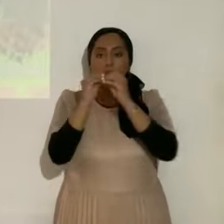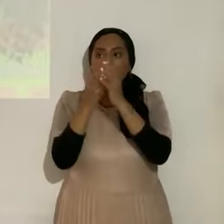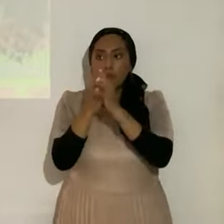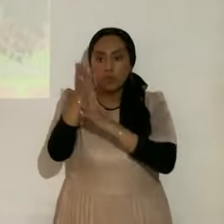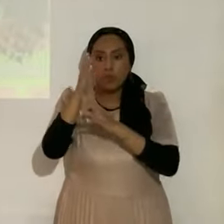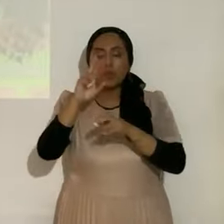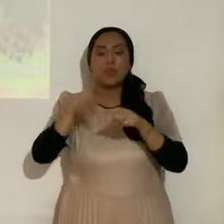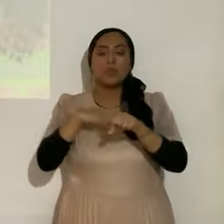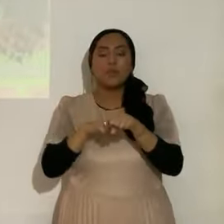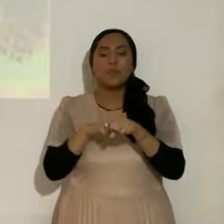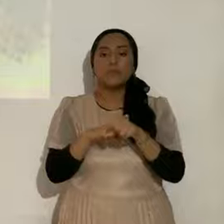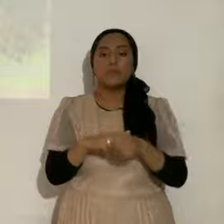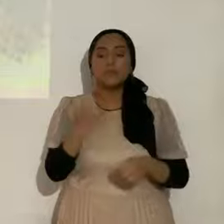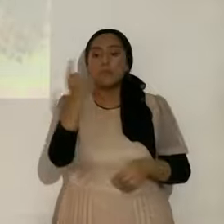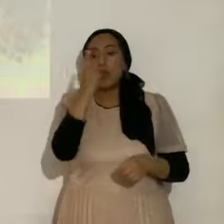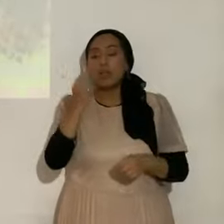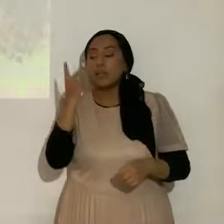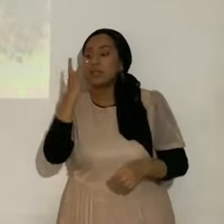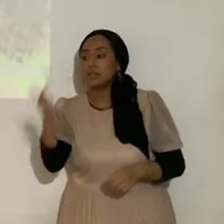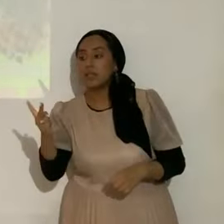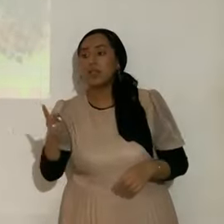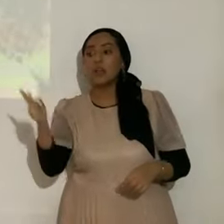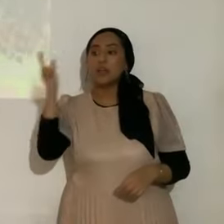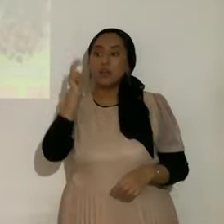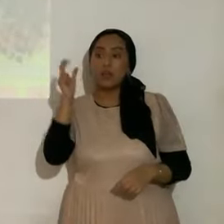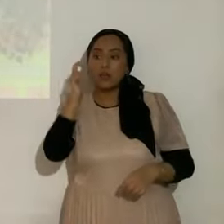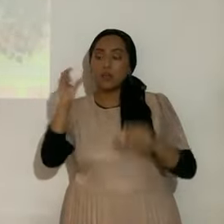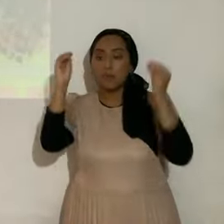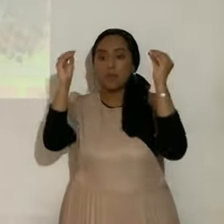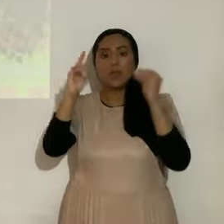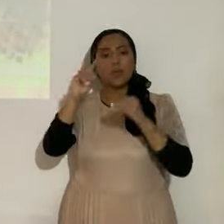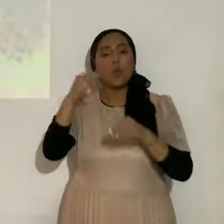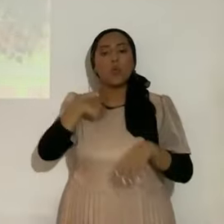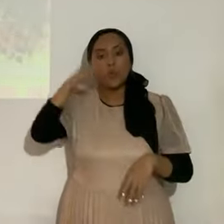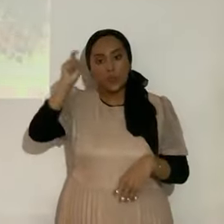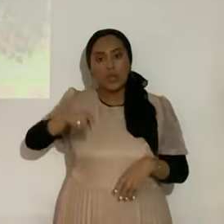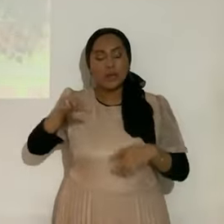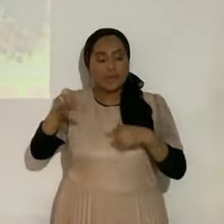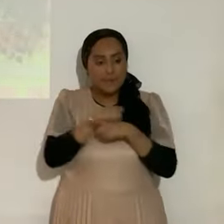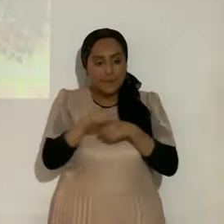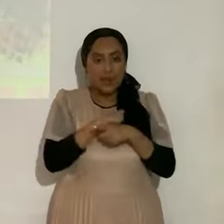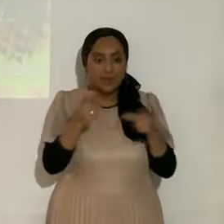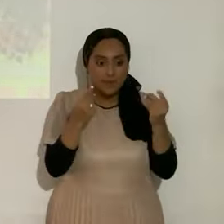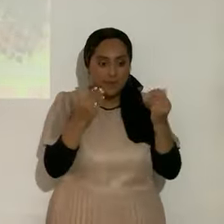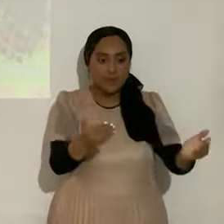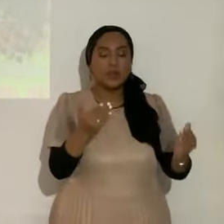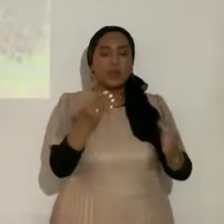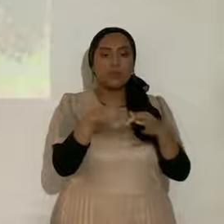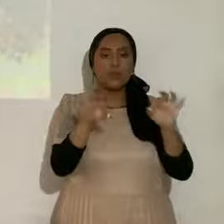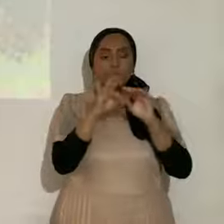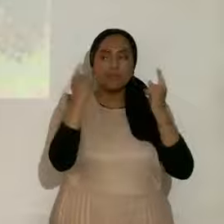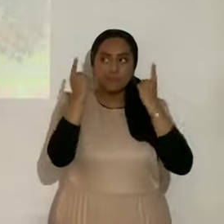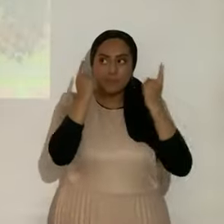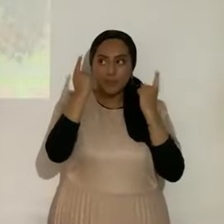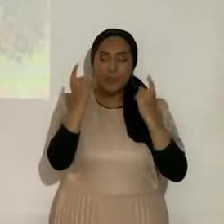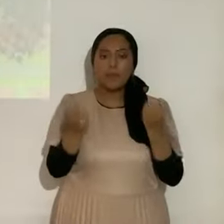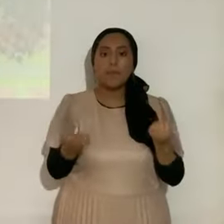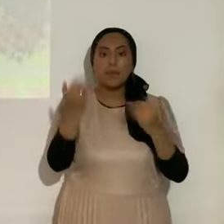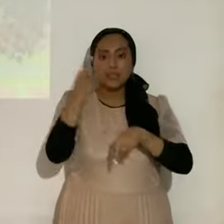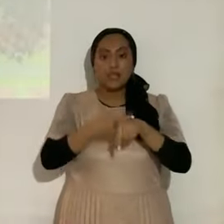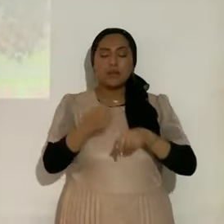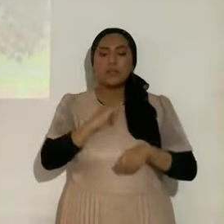de lo habitual, de solamente ver, escuchar una administración, sino ponernos, ¿sí? A pensar, ¿cuántas veces